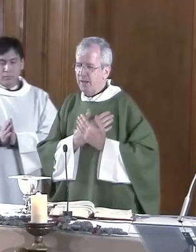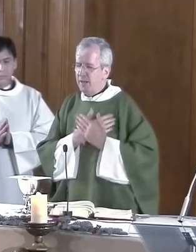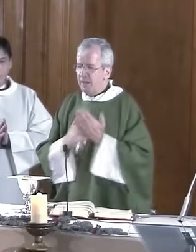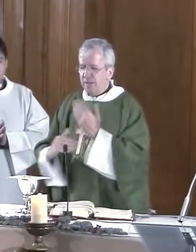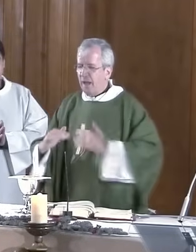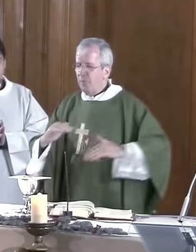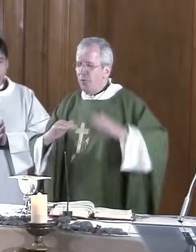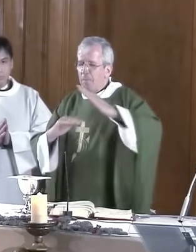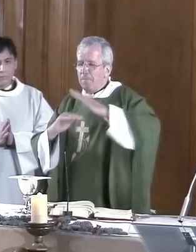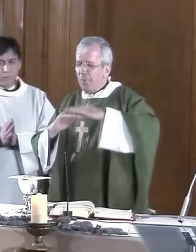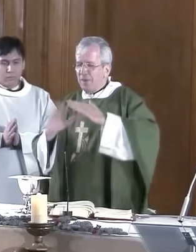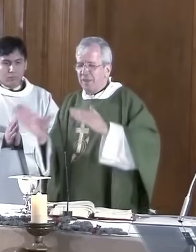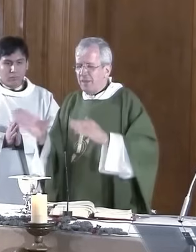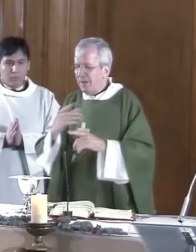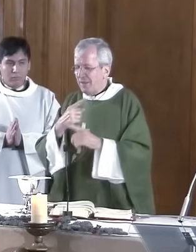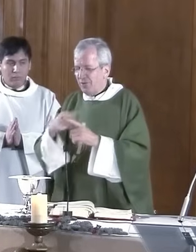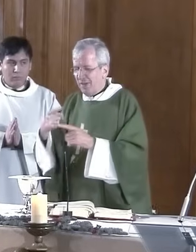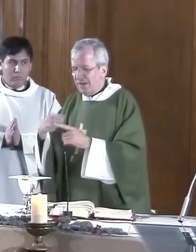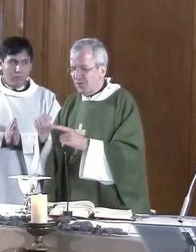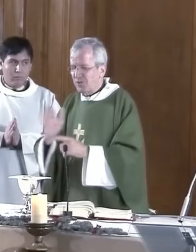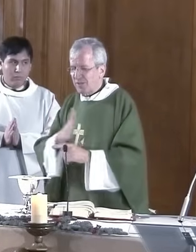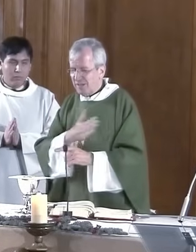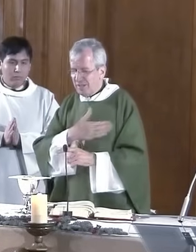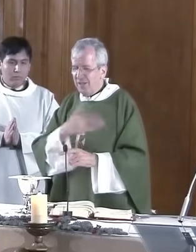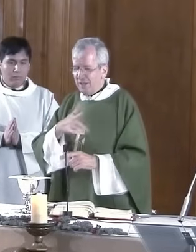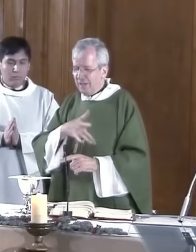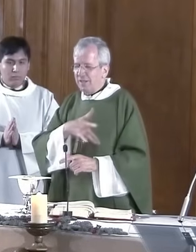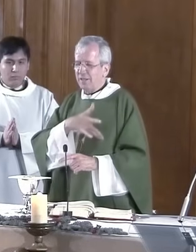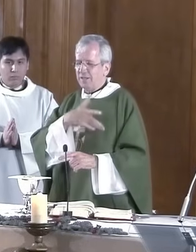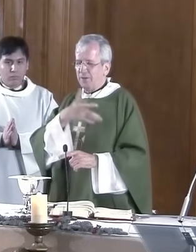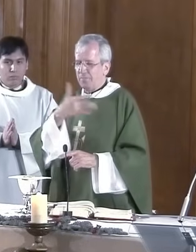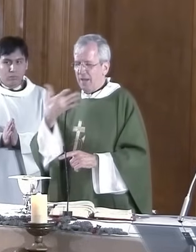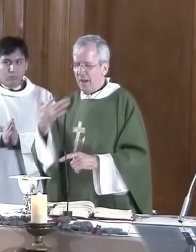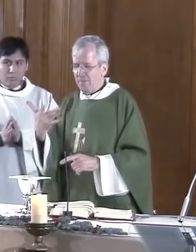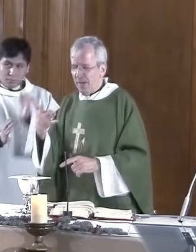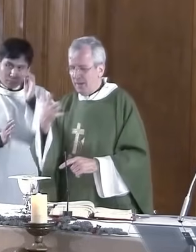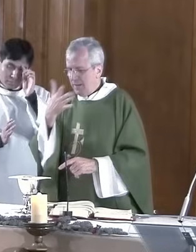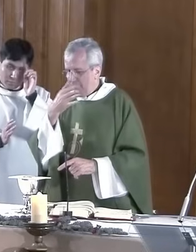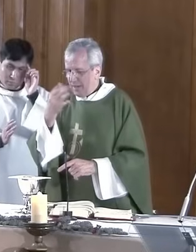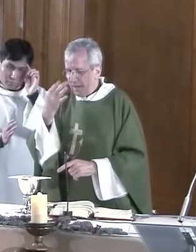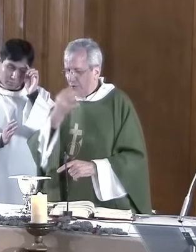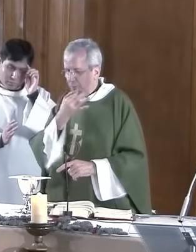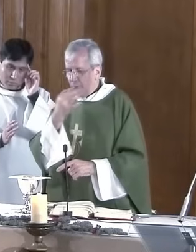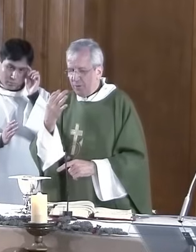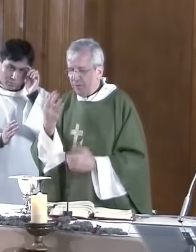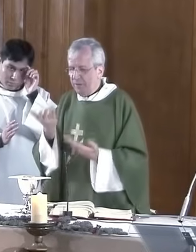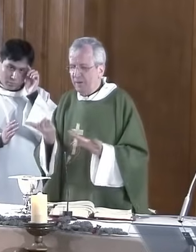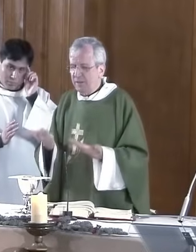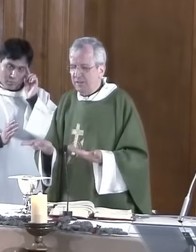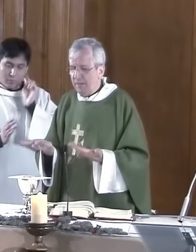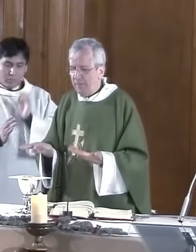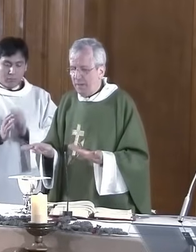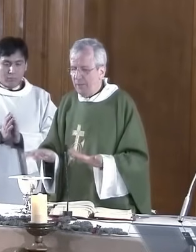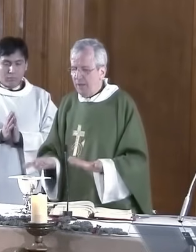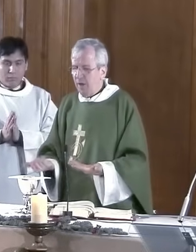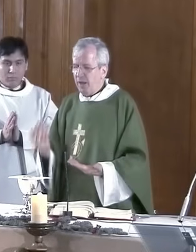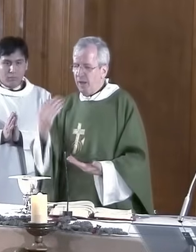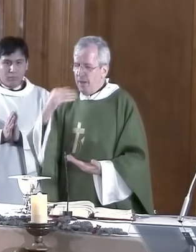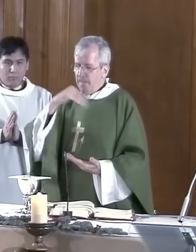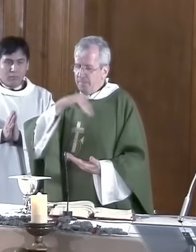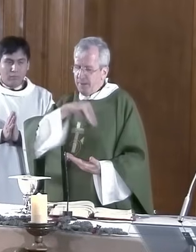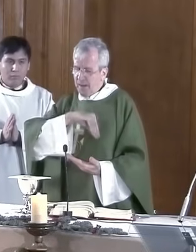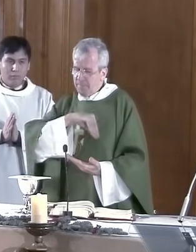altar. Te amo por encima de todas las cosas y te deseo en mi alma. Ya que no puedo recibirte sacramentalmente